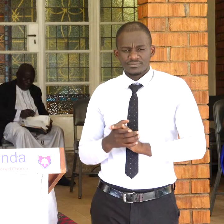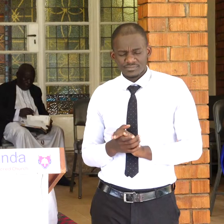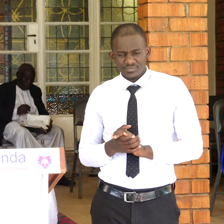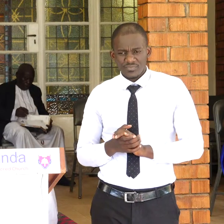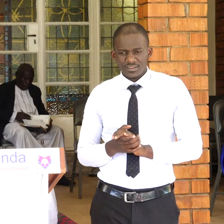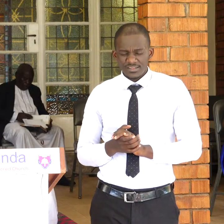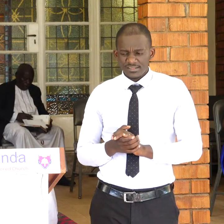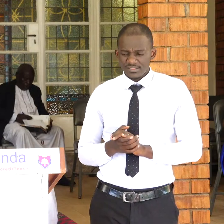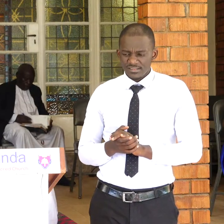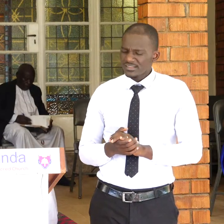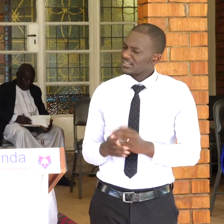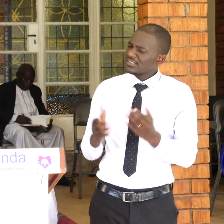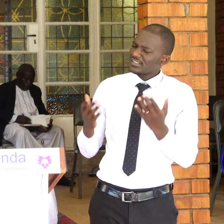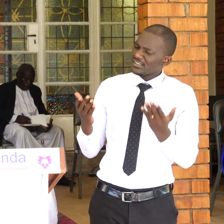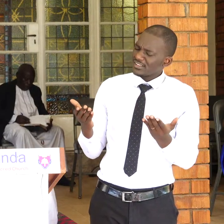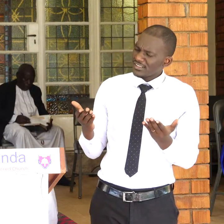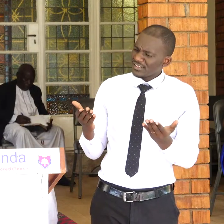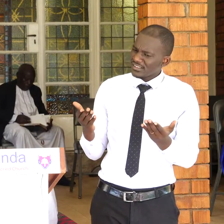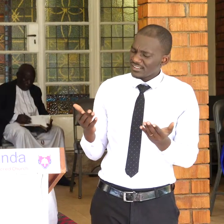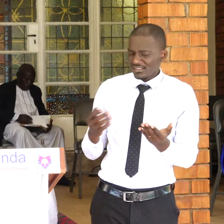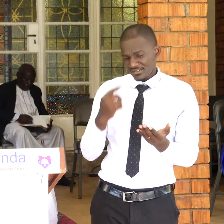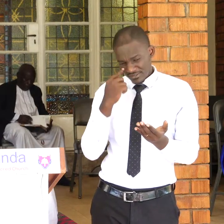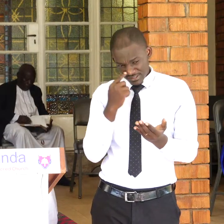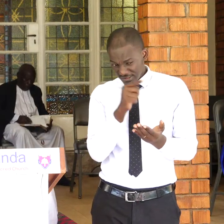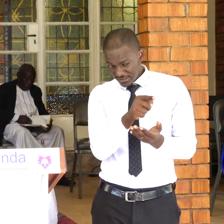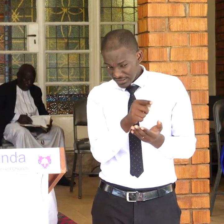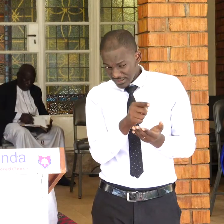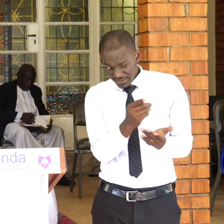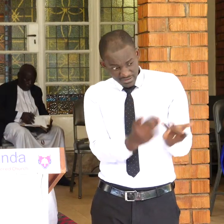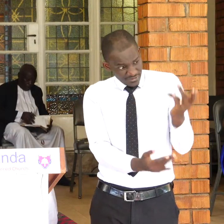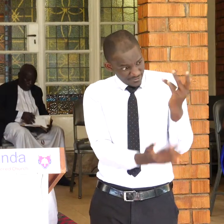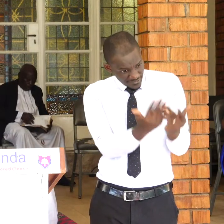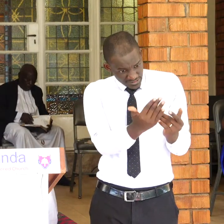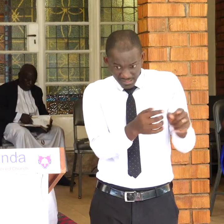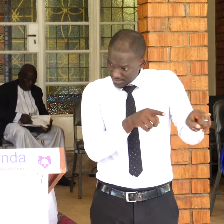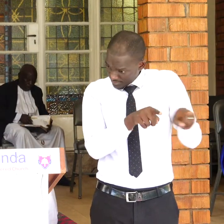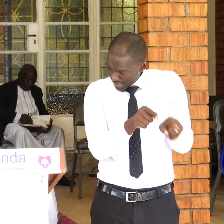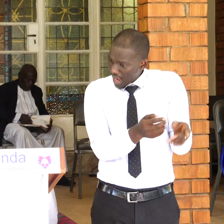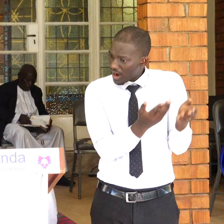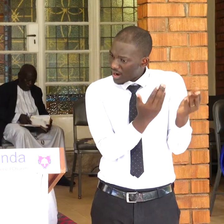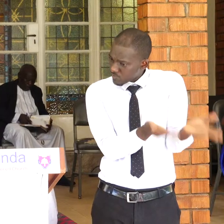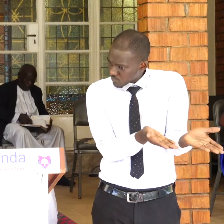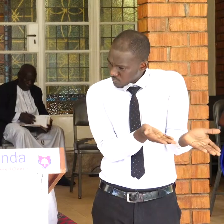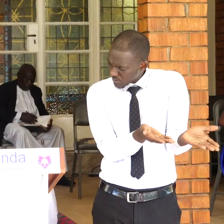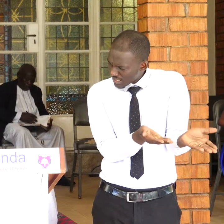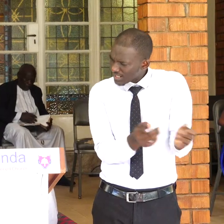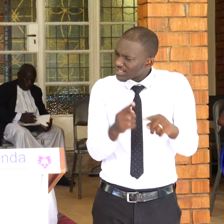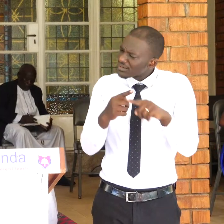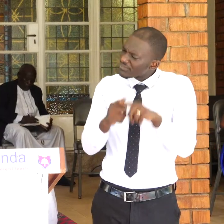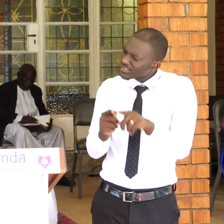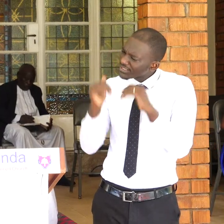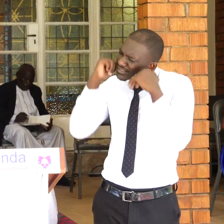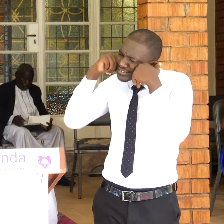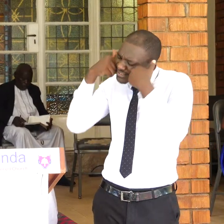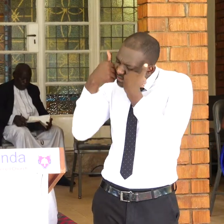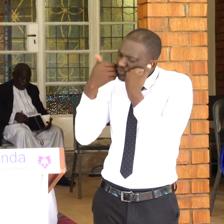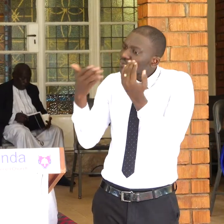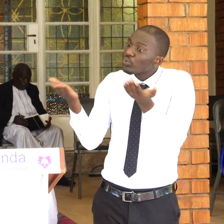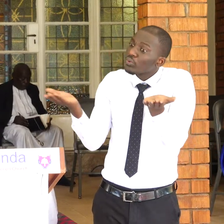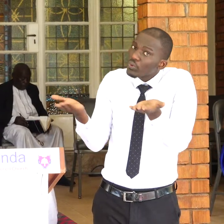mwana wange, n'ayogera nti laba omuliro n'enku biibino, naye guluwa omwana